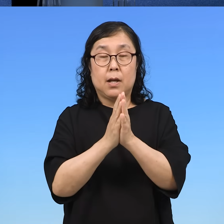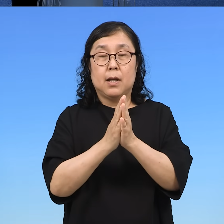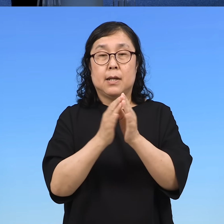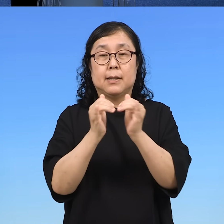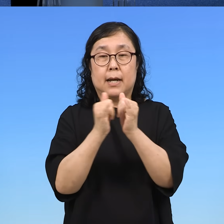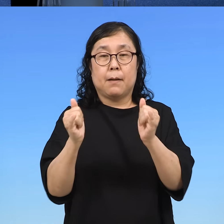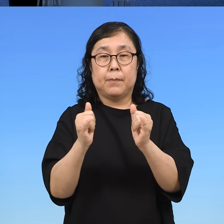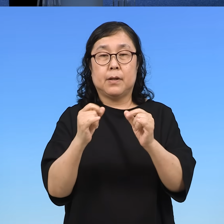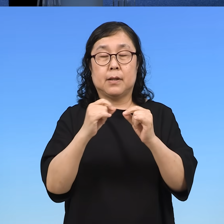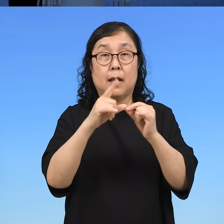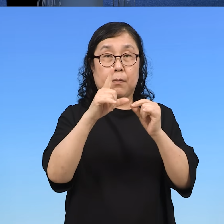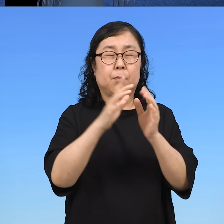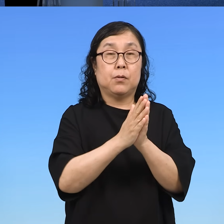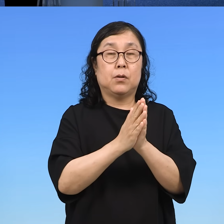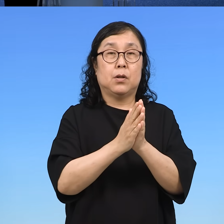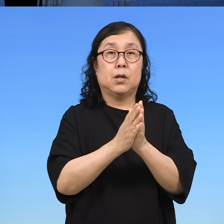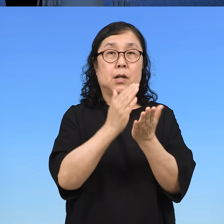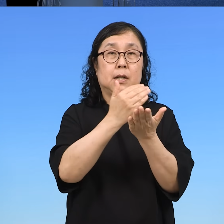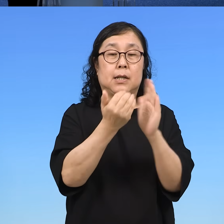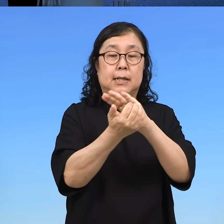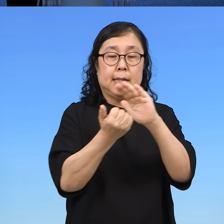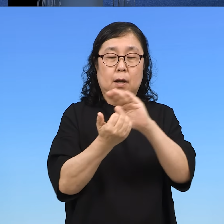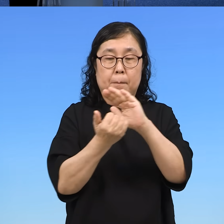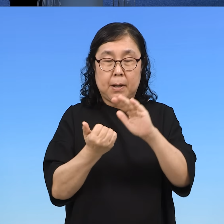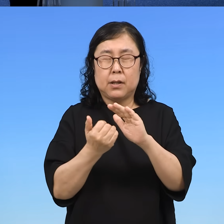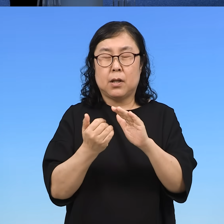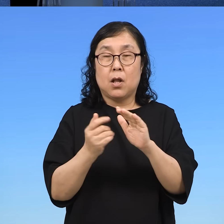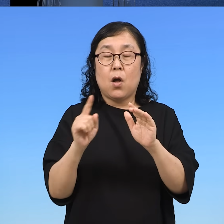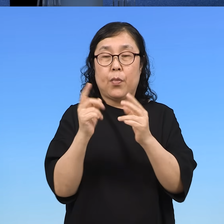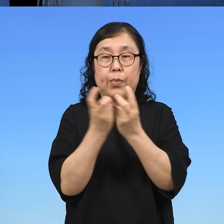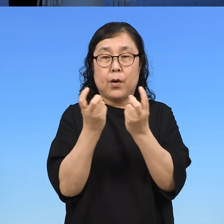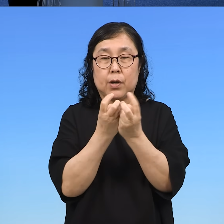사람들은 대개 전반전에는 어떻게